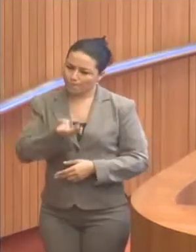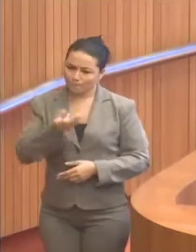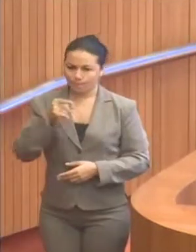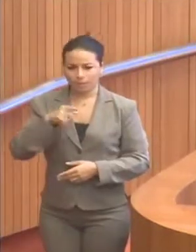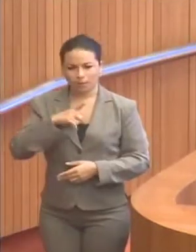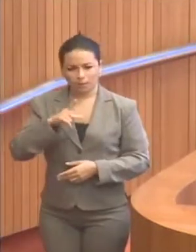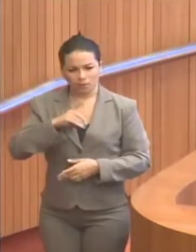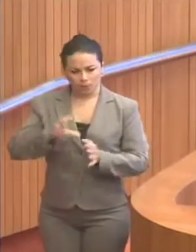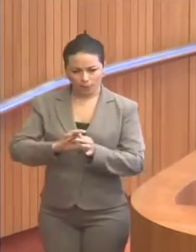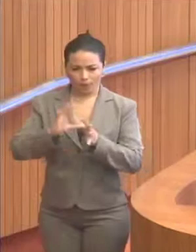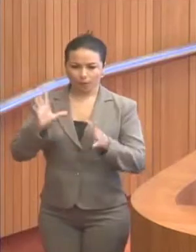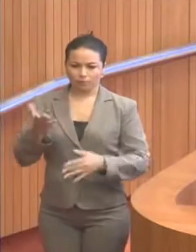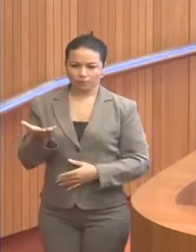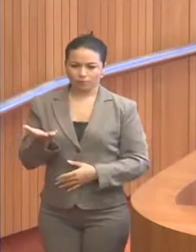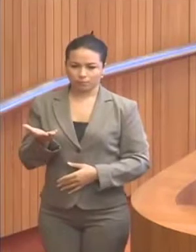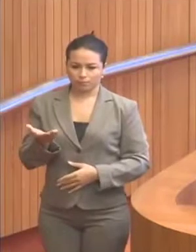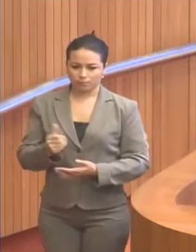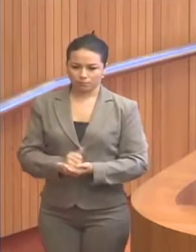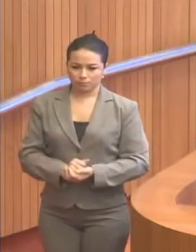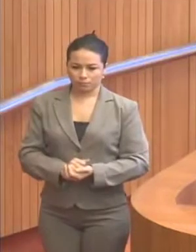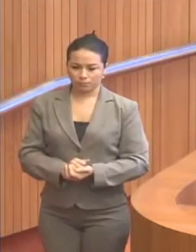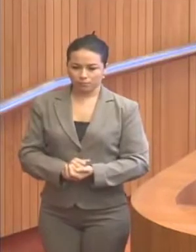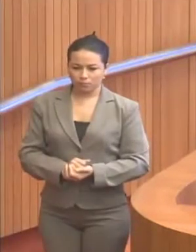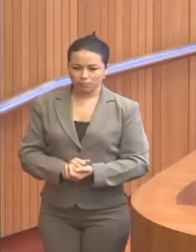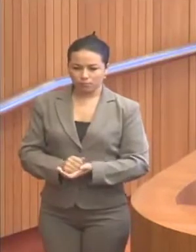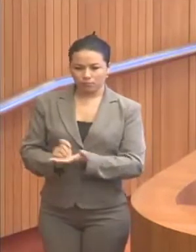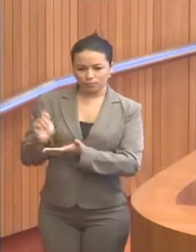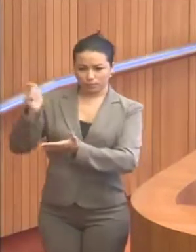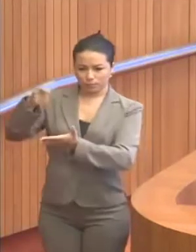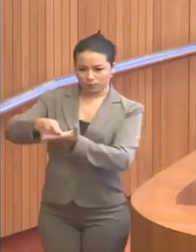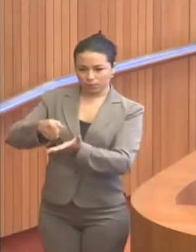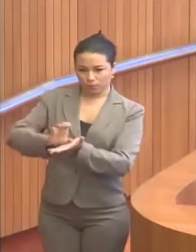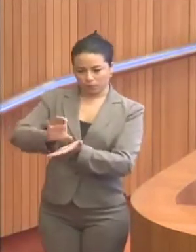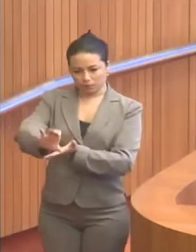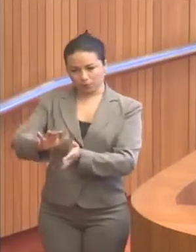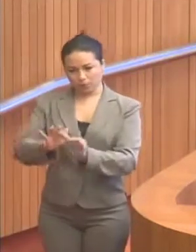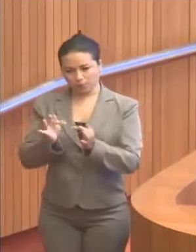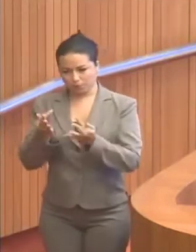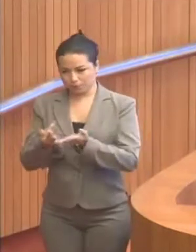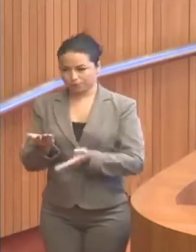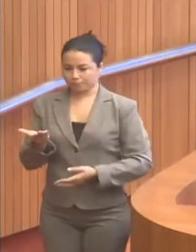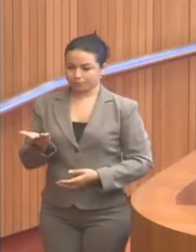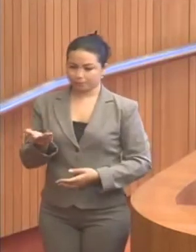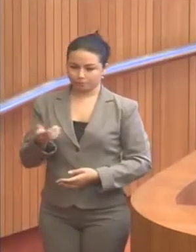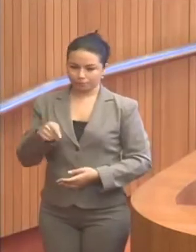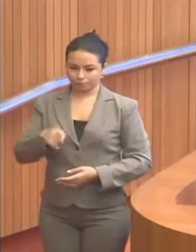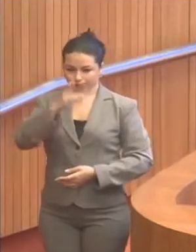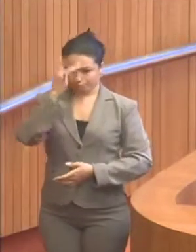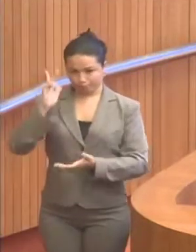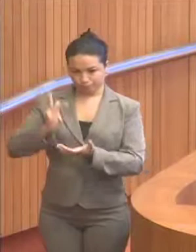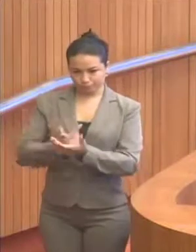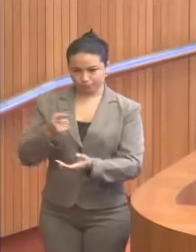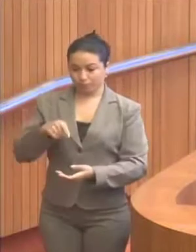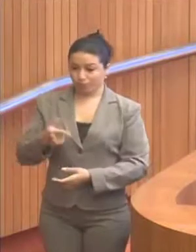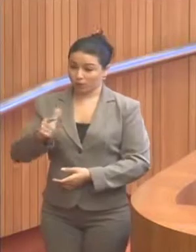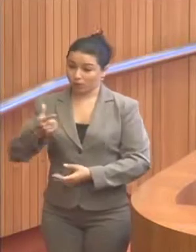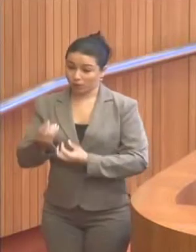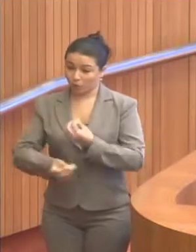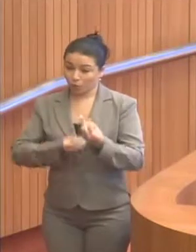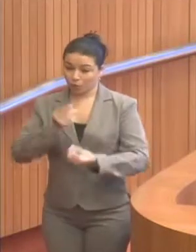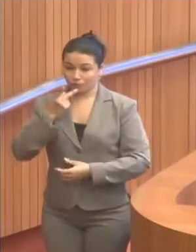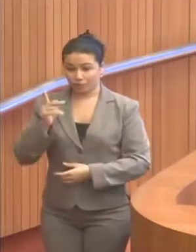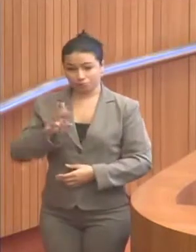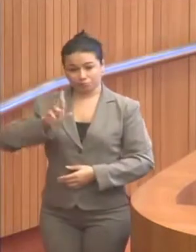haja a concessão da pensão para os familiares da vítima. Porque não tem como negar,